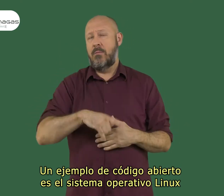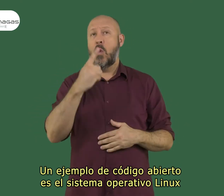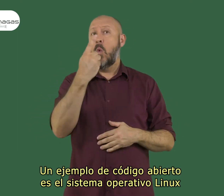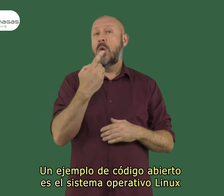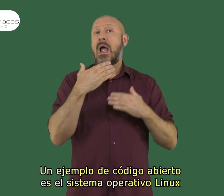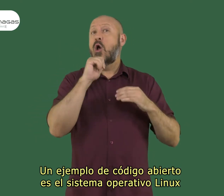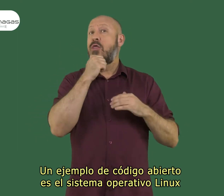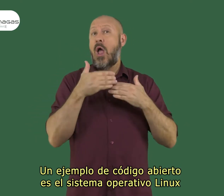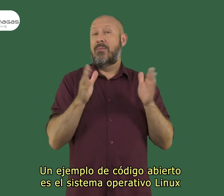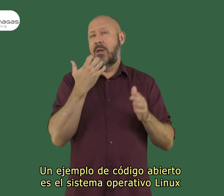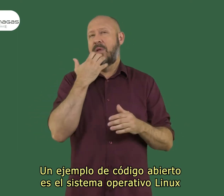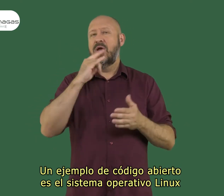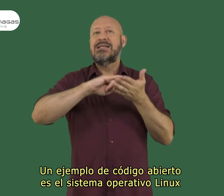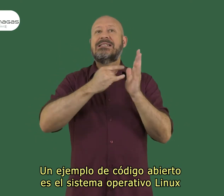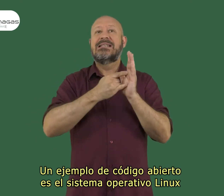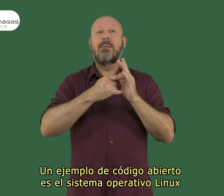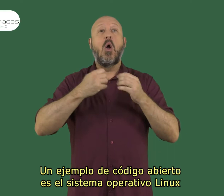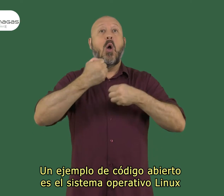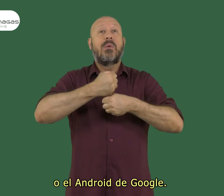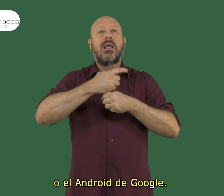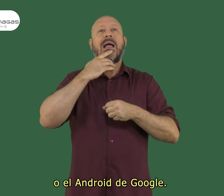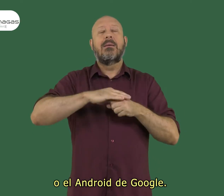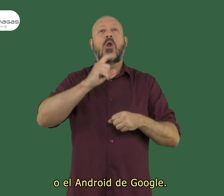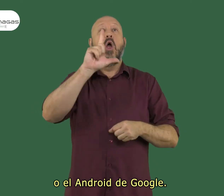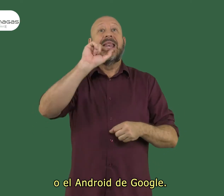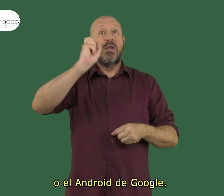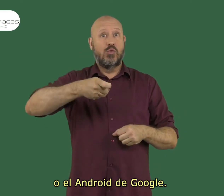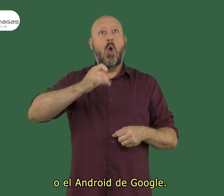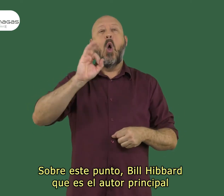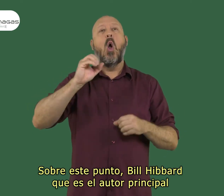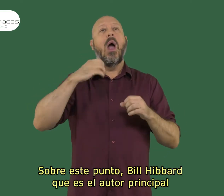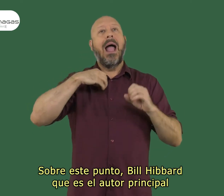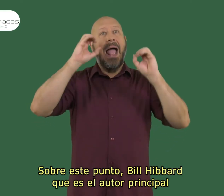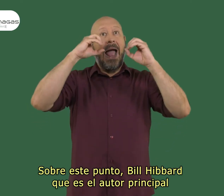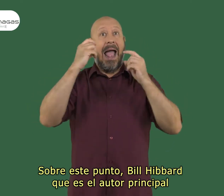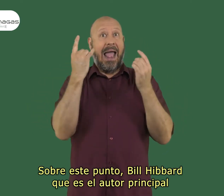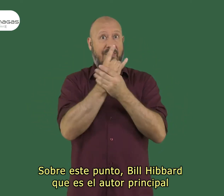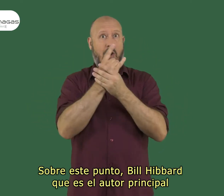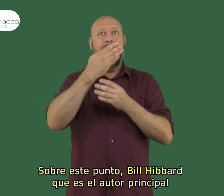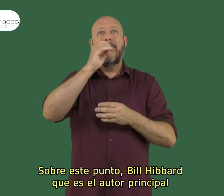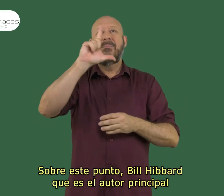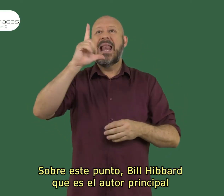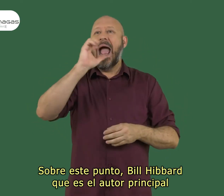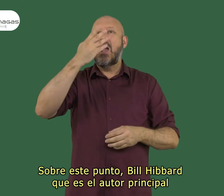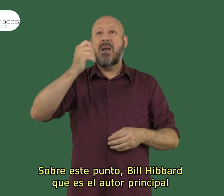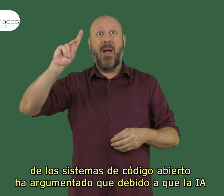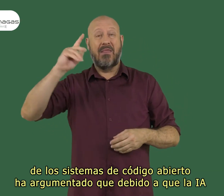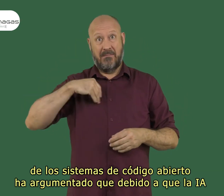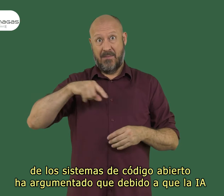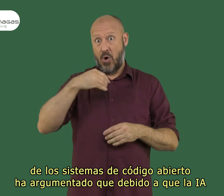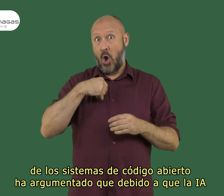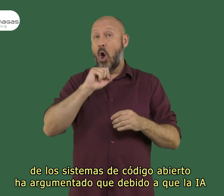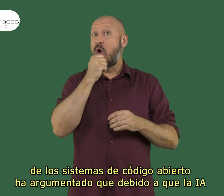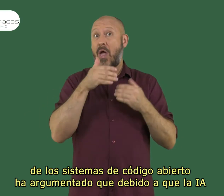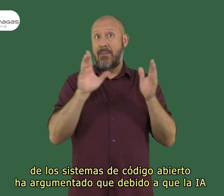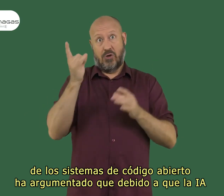de código abierto es el sistema operativo Linux o el Android de Google. Sobre este punto, Bill Hibbard, que es el autor principal de los sistemas de